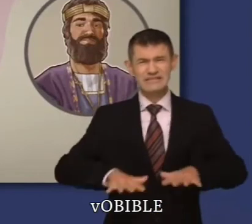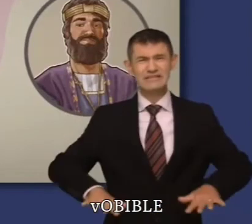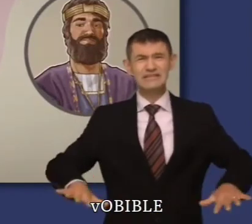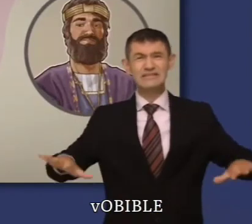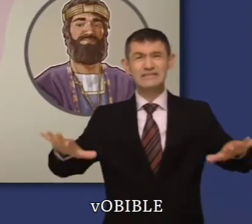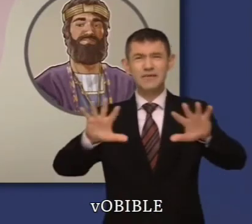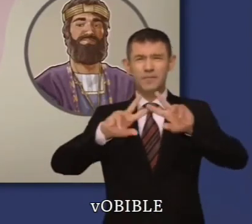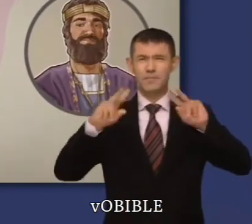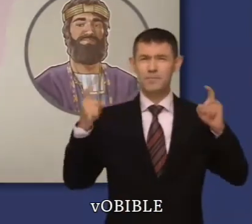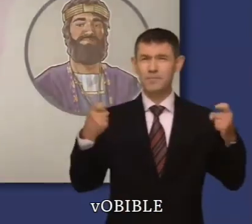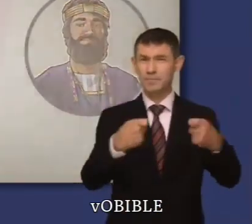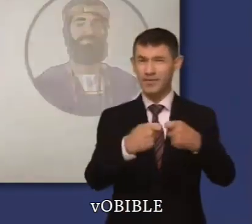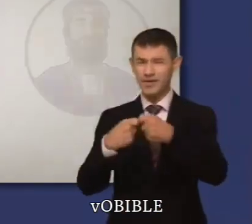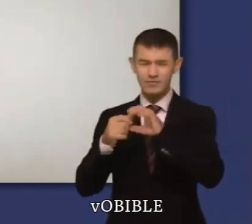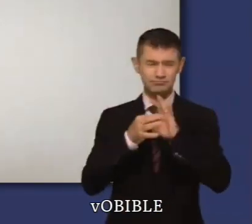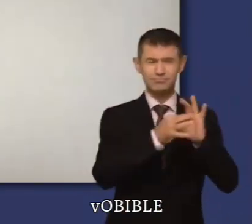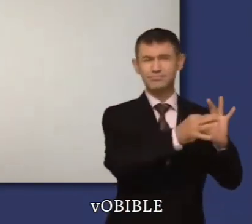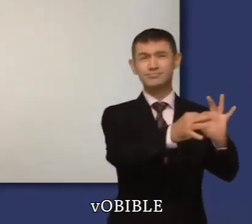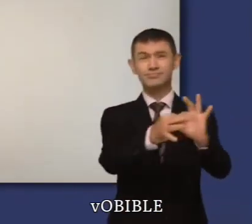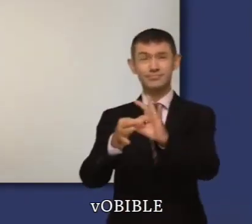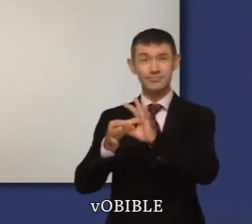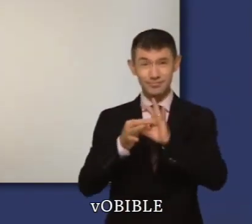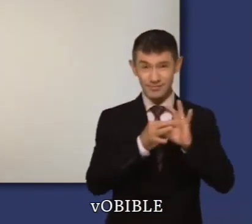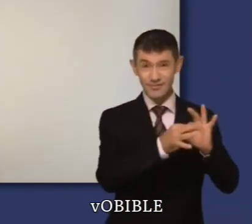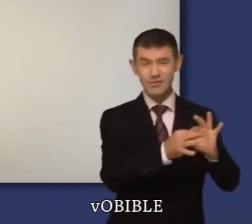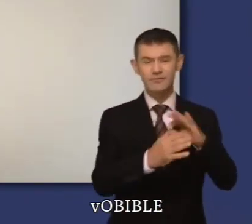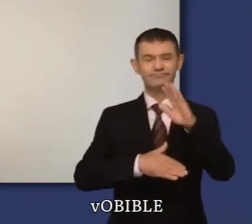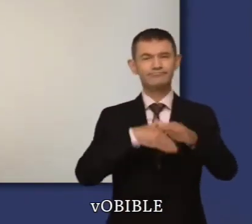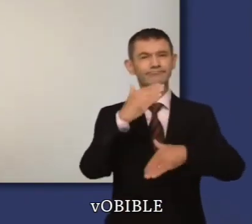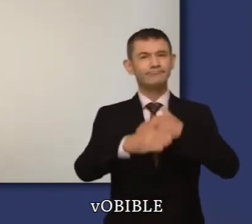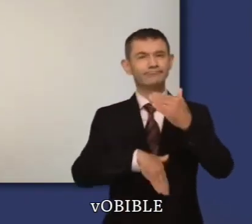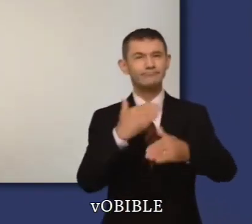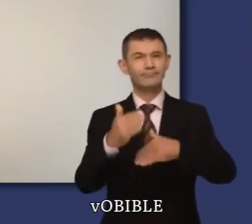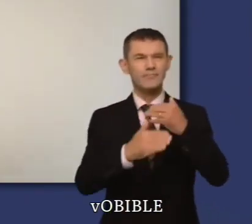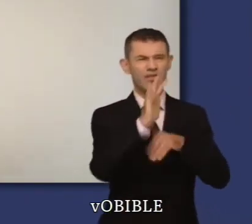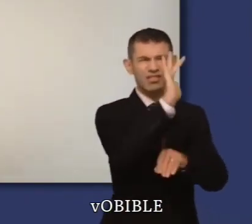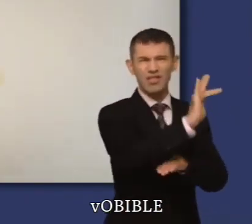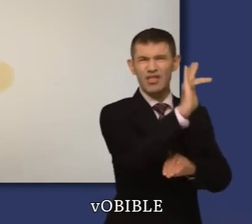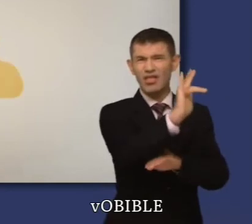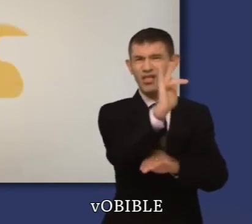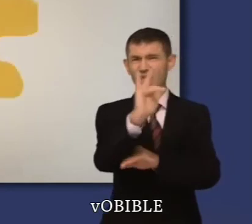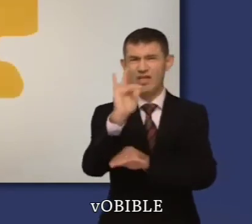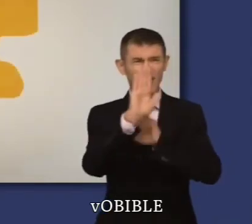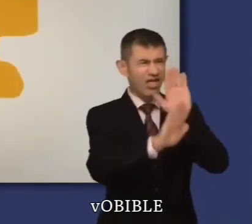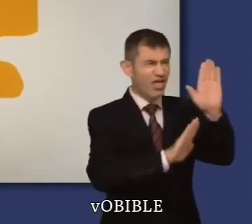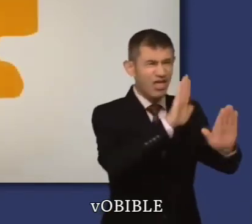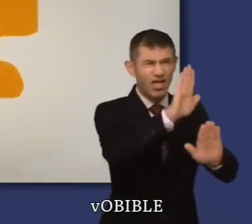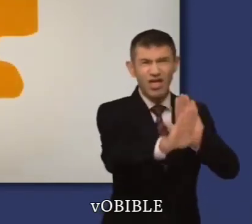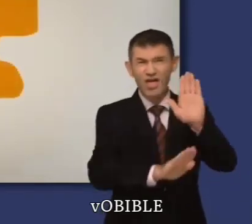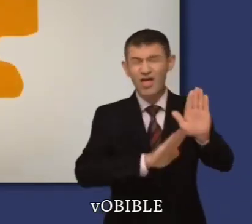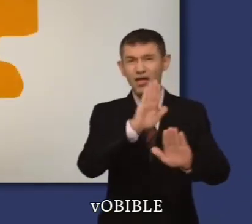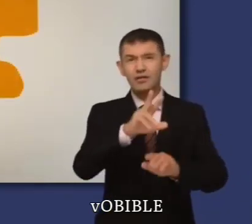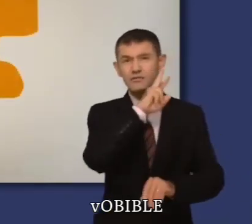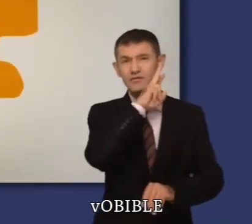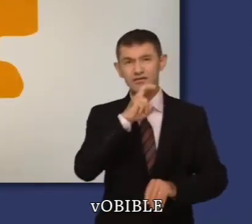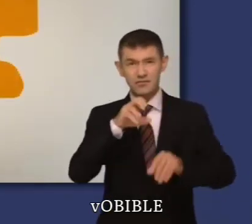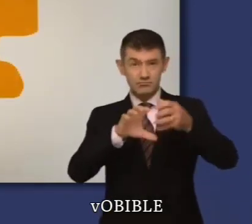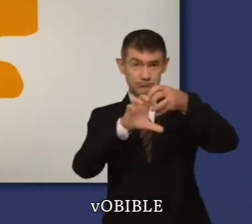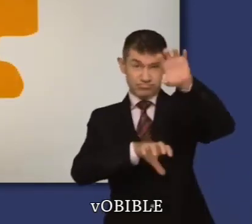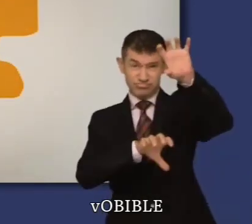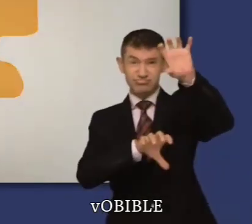Introduction à un roi. Un roi et 2